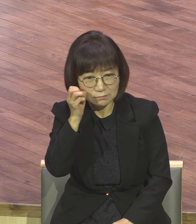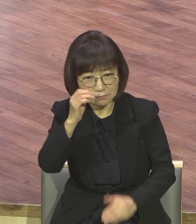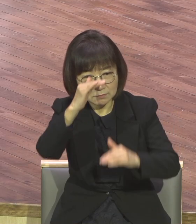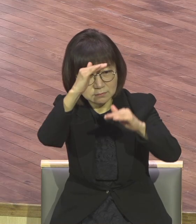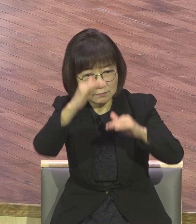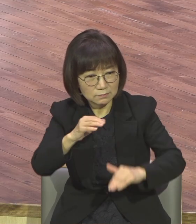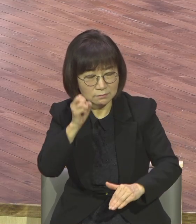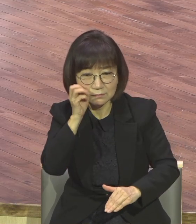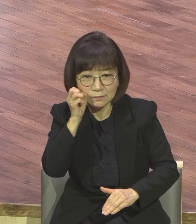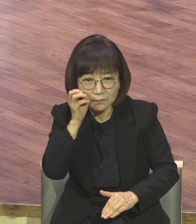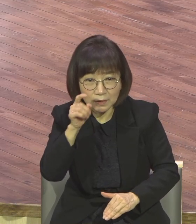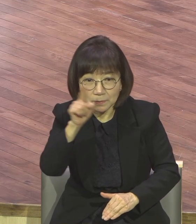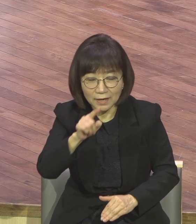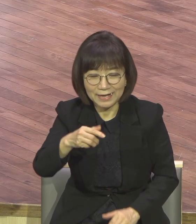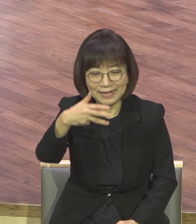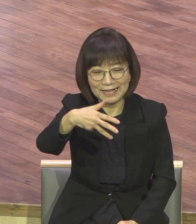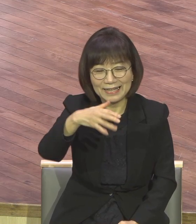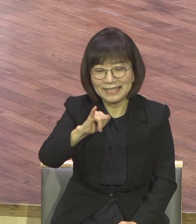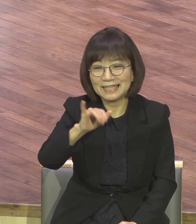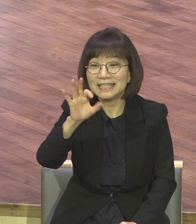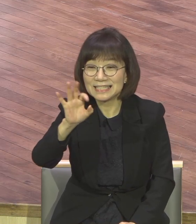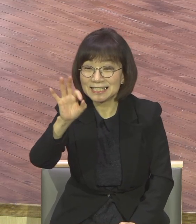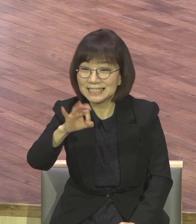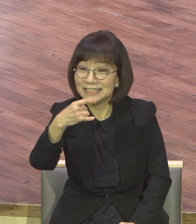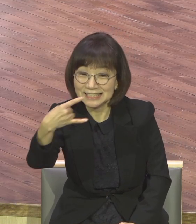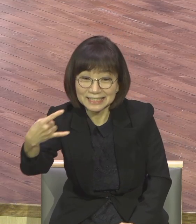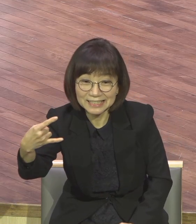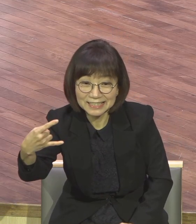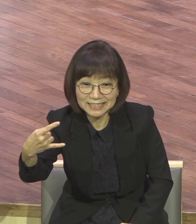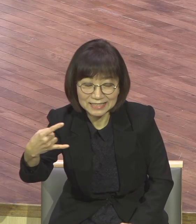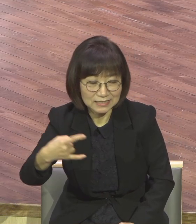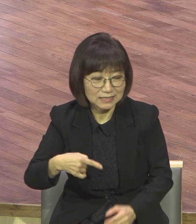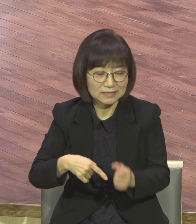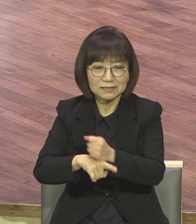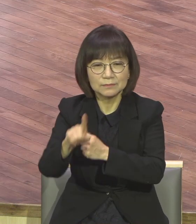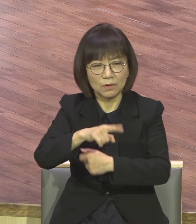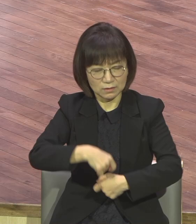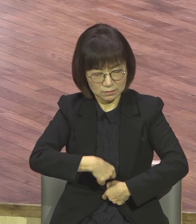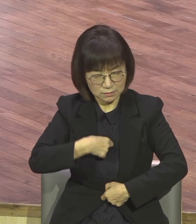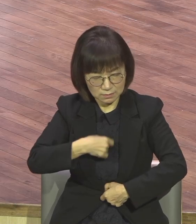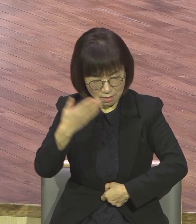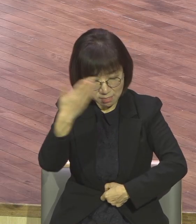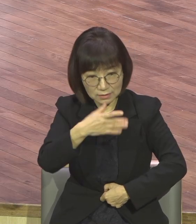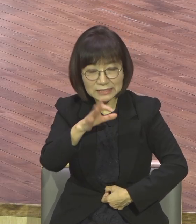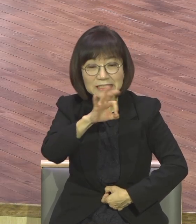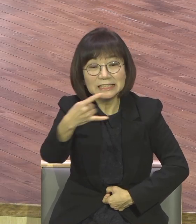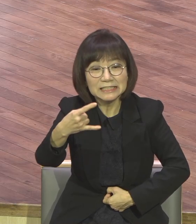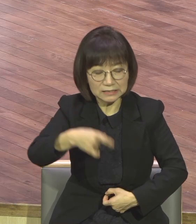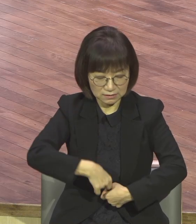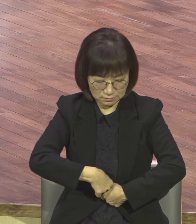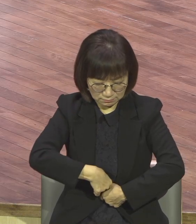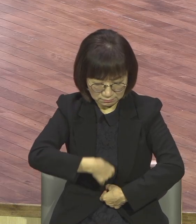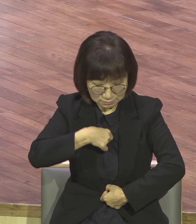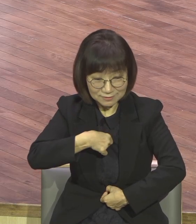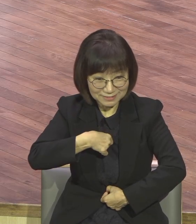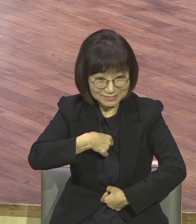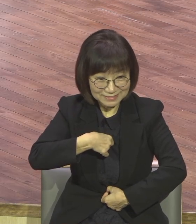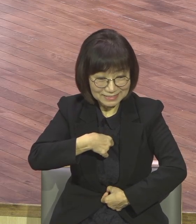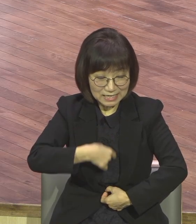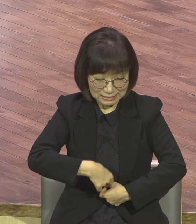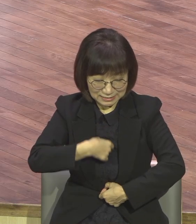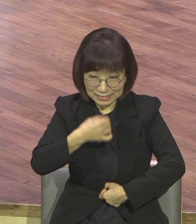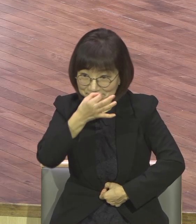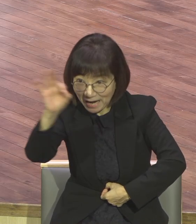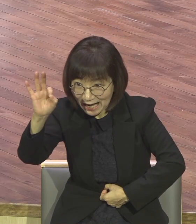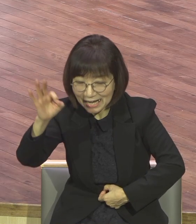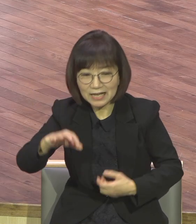했습니다. 칭의가 뭐냐? 칭의란 뜻은 어렵다란 뜻이에요. 어렵다. 어렵다함을 받은 자를